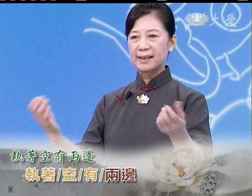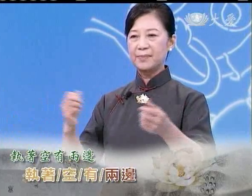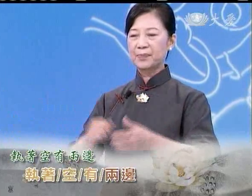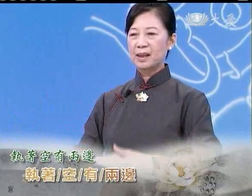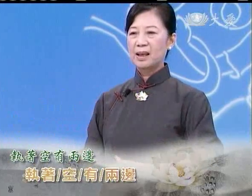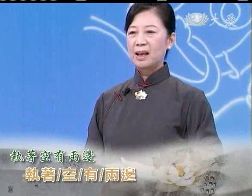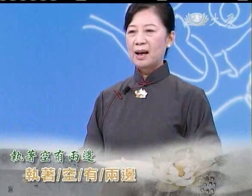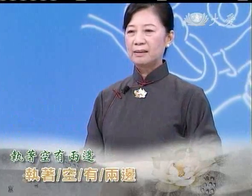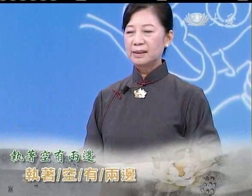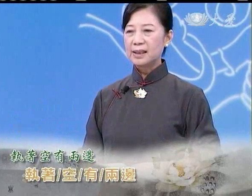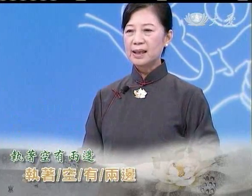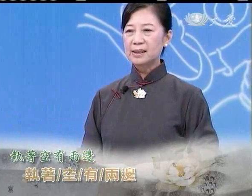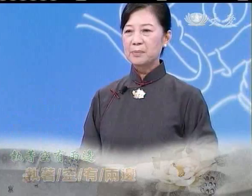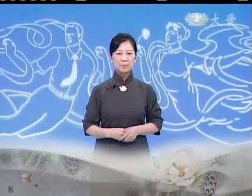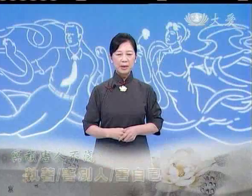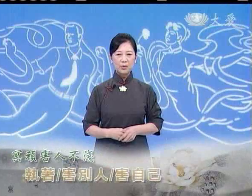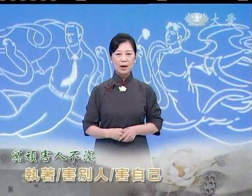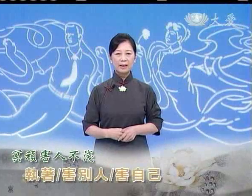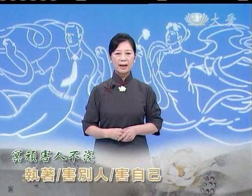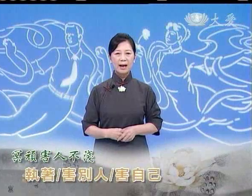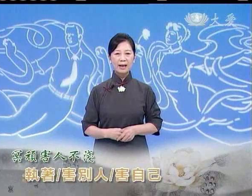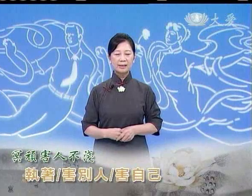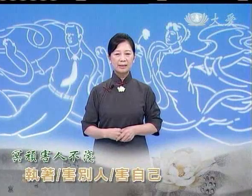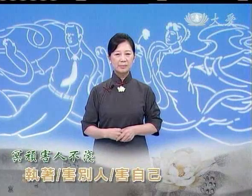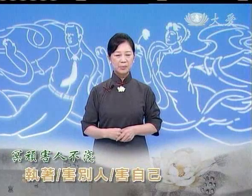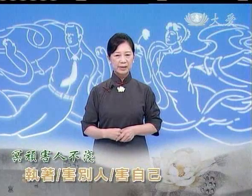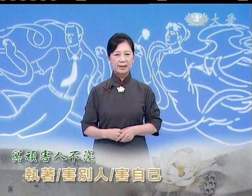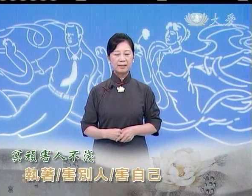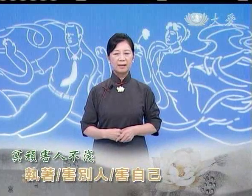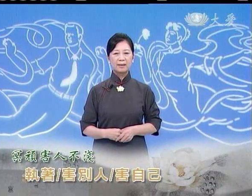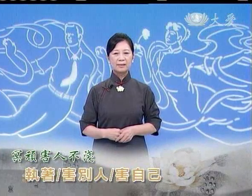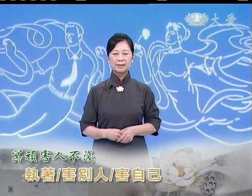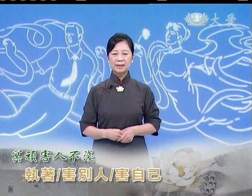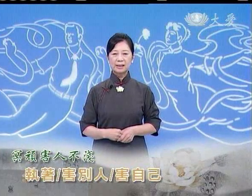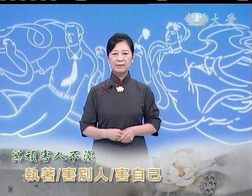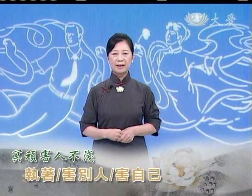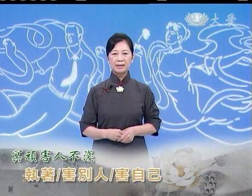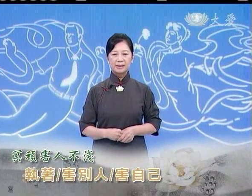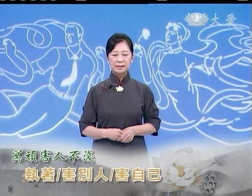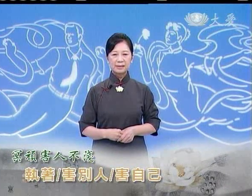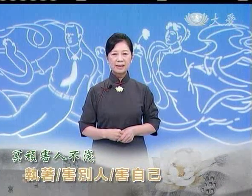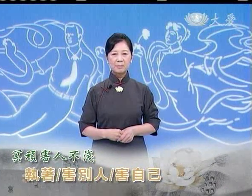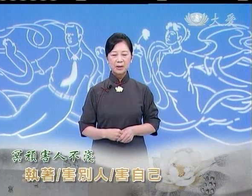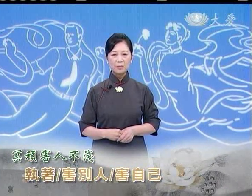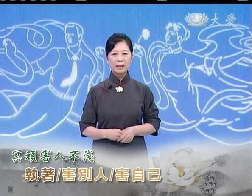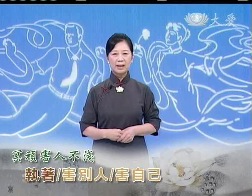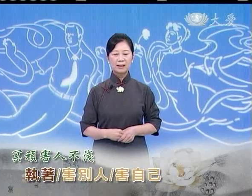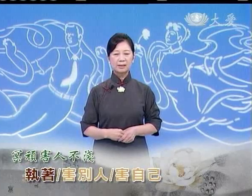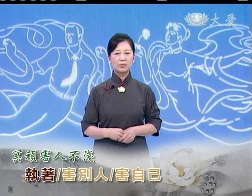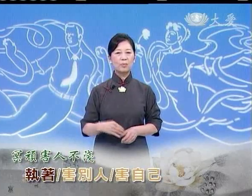现。好，接下来是明晚害人不浅，那在这地方。直接明晚两个字，我们